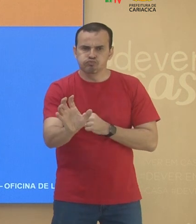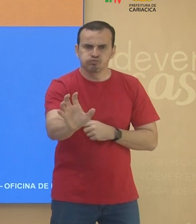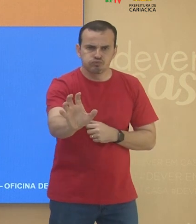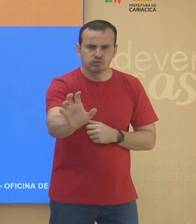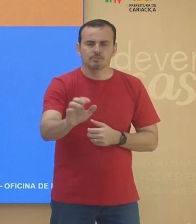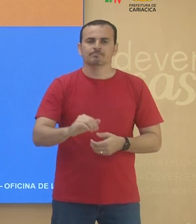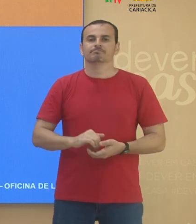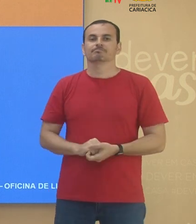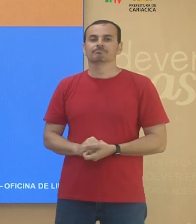Trator.